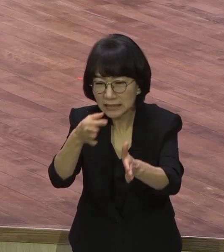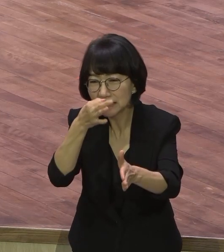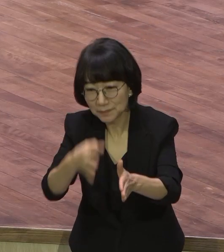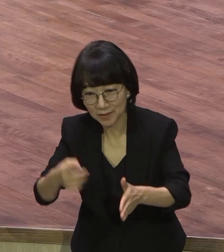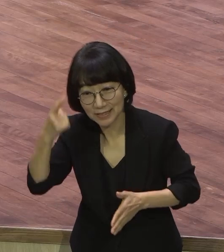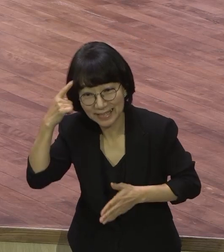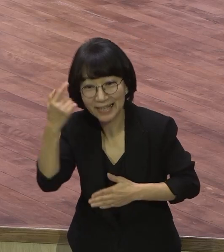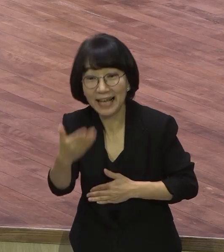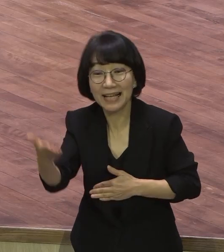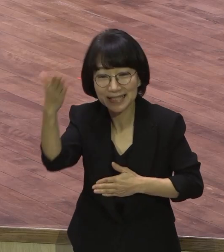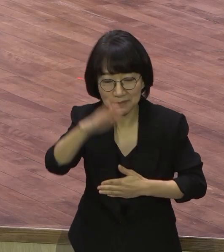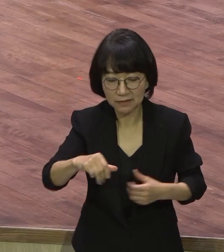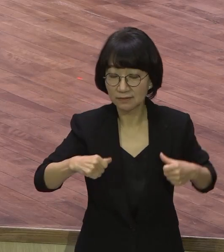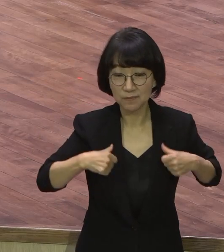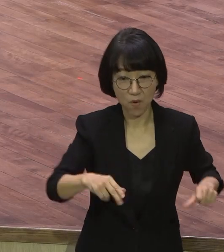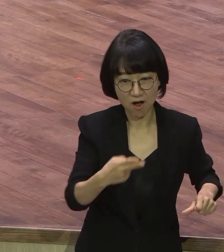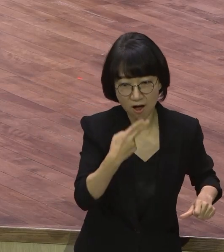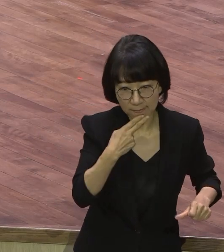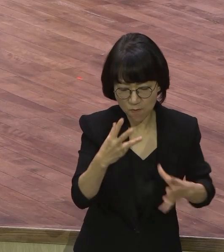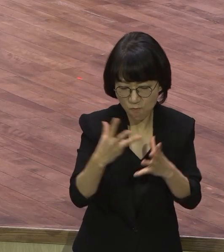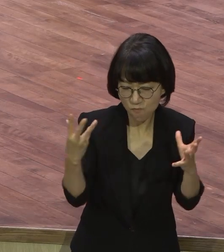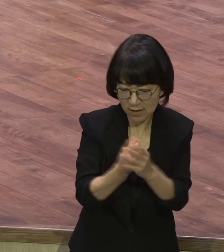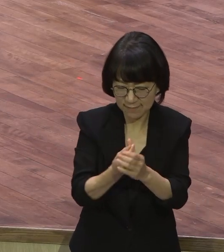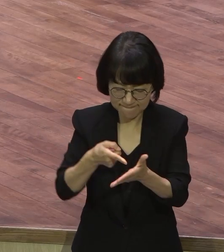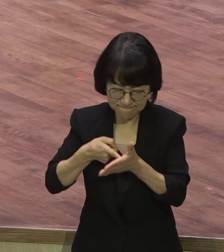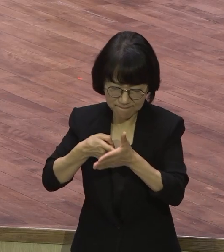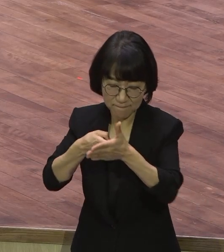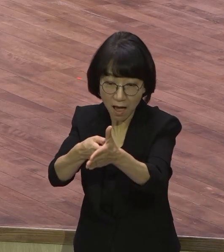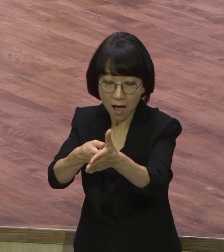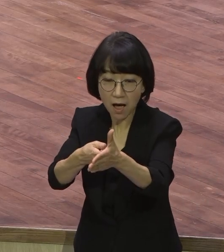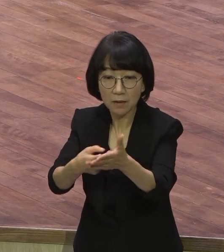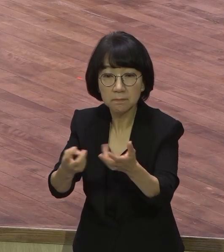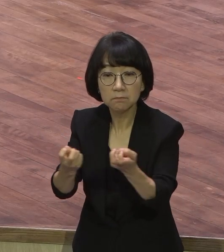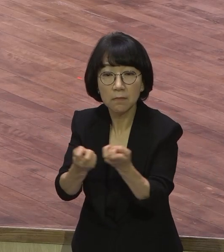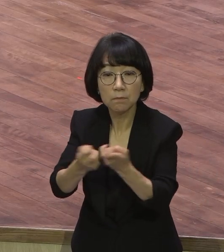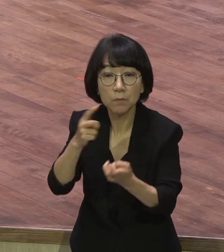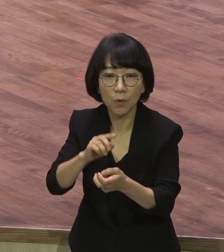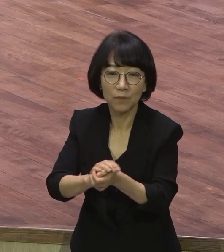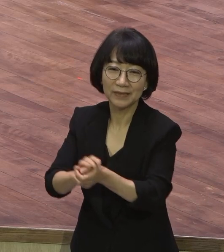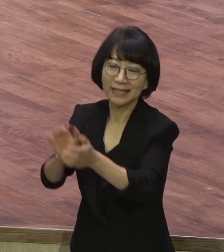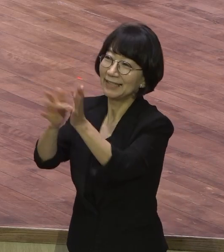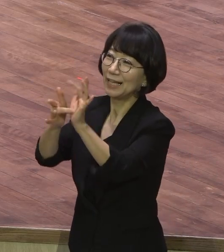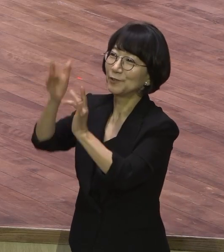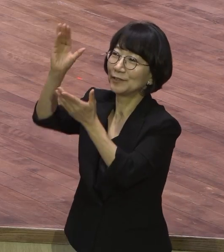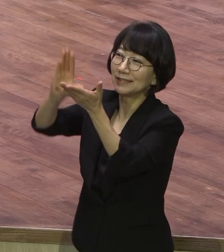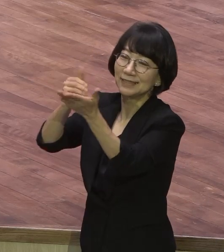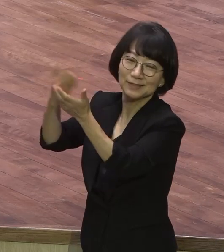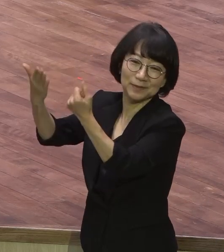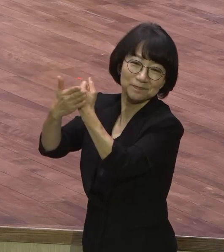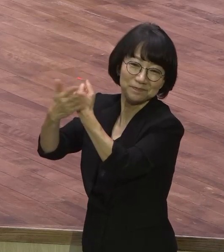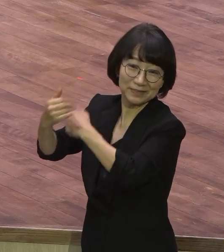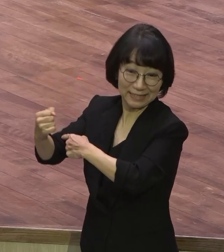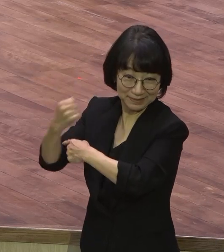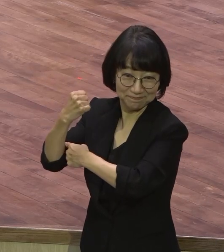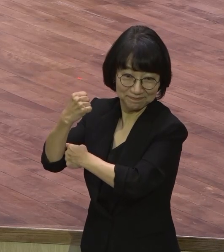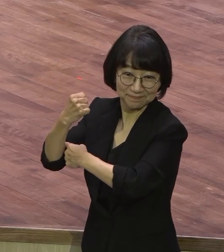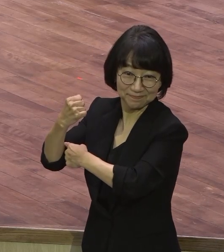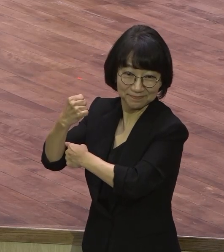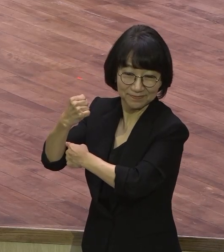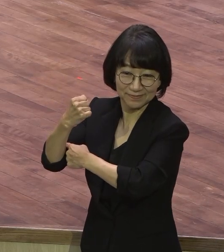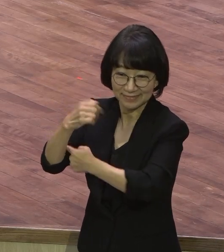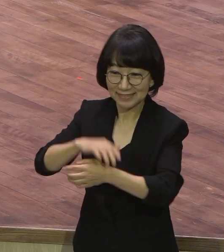일심전심 지속할 수 있는 가장 큰 배경이 뭐예요? 바로 예수 그리스도입니다. 세상